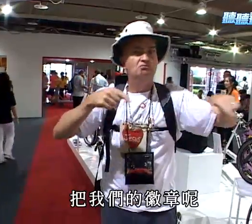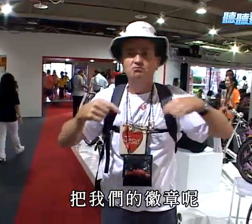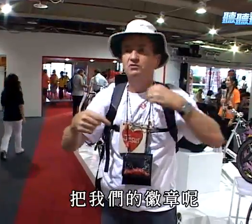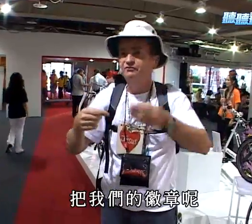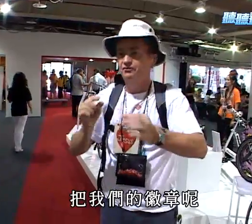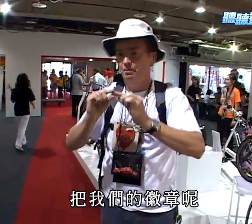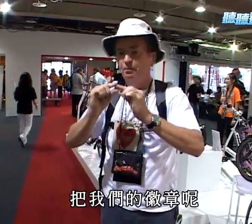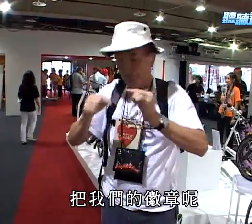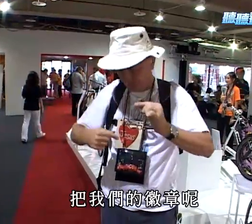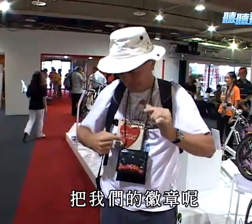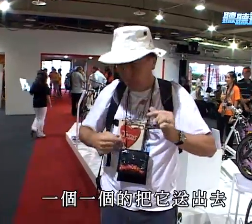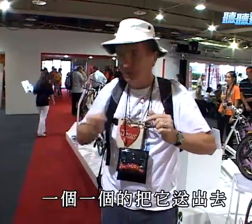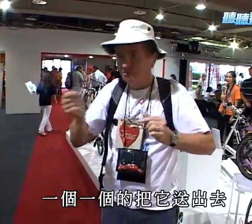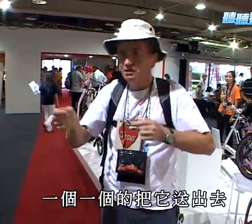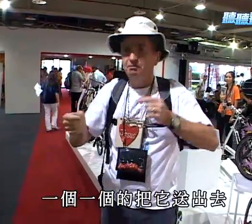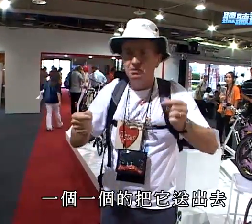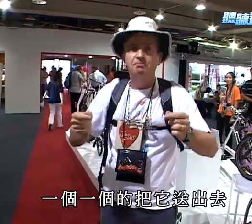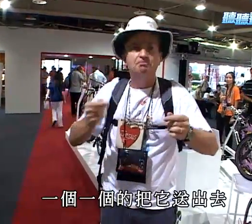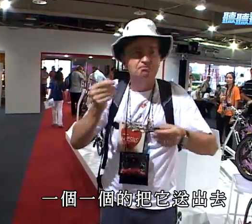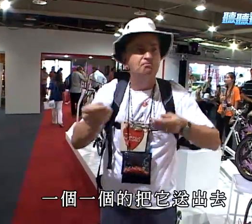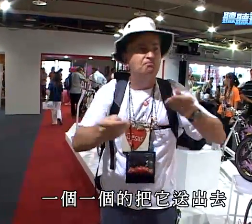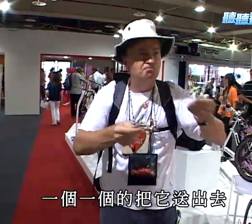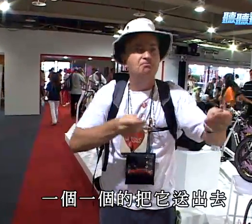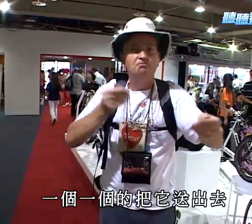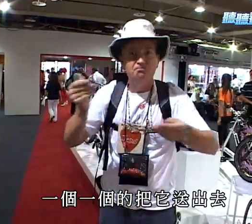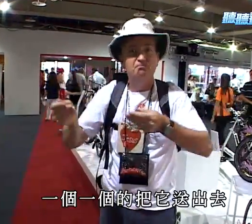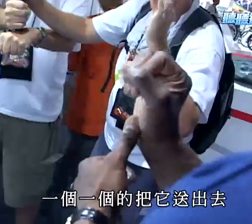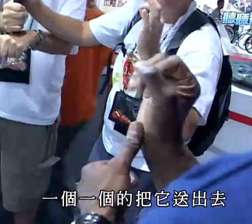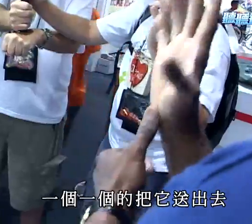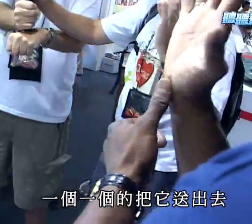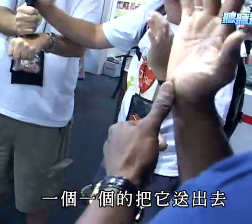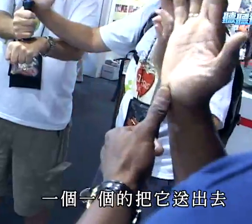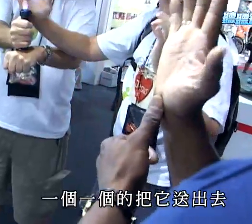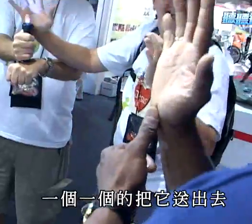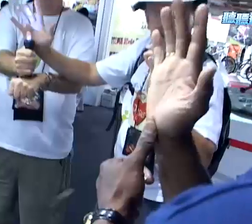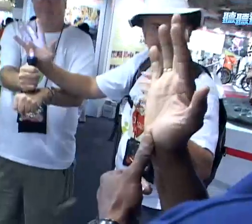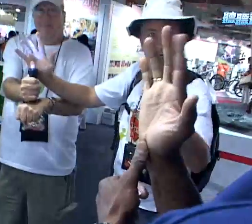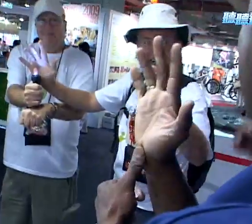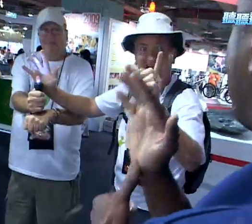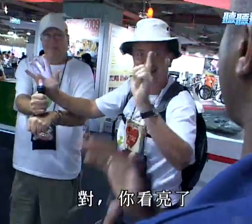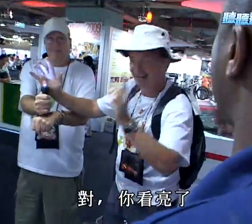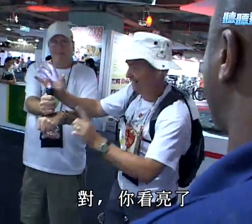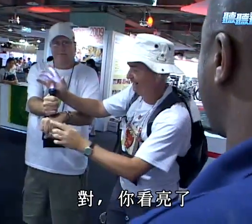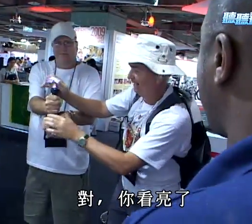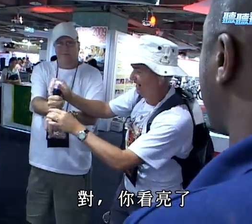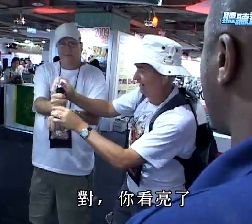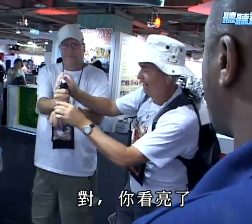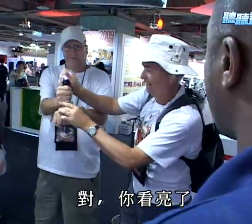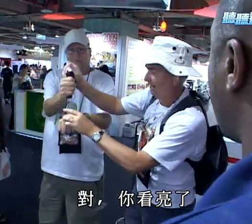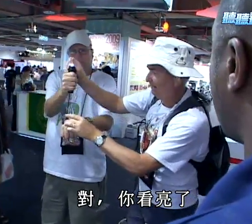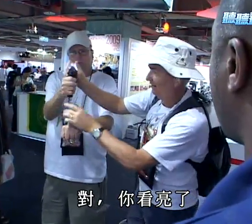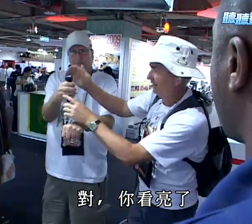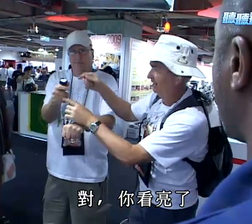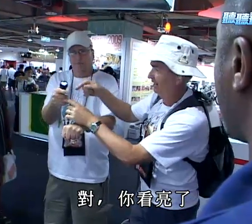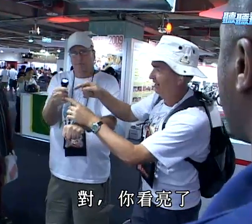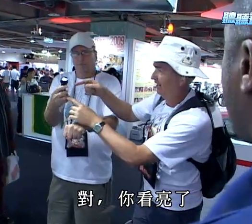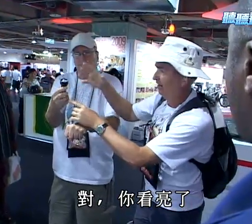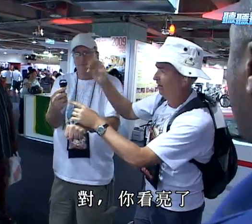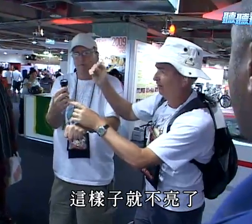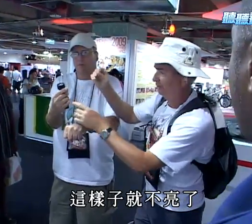徽章呢，一个一个的把它送出去。对，你看亮了。这样子就